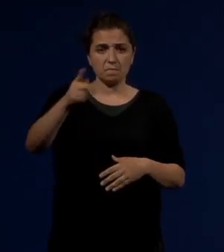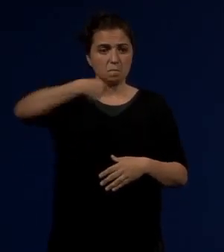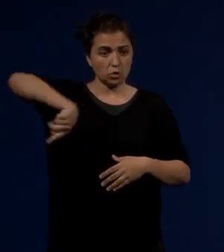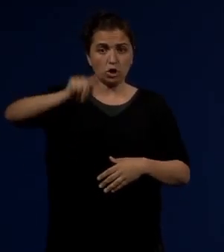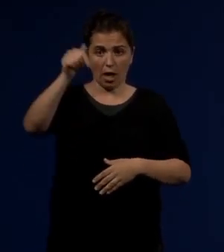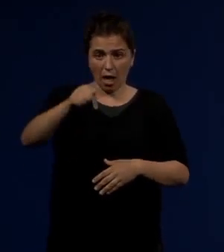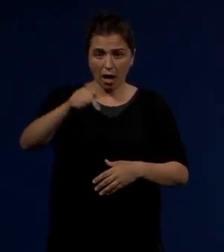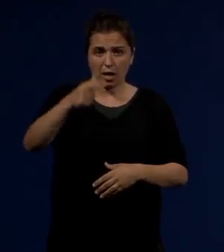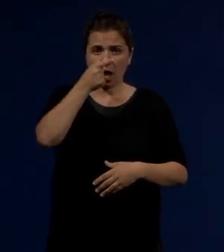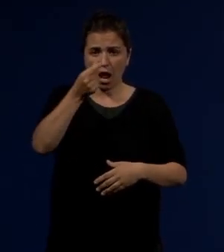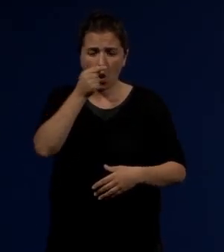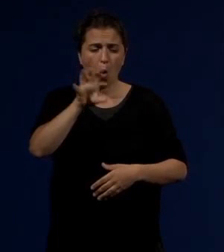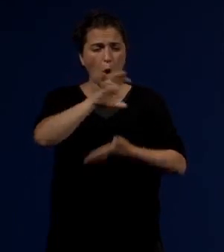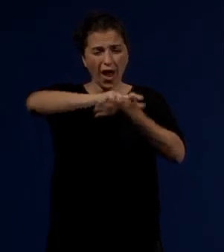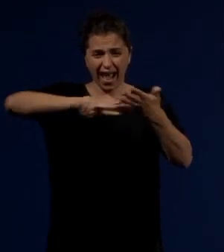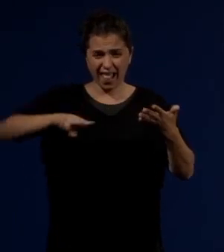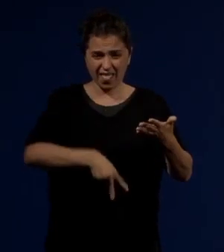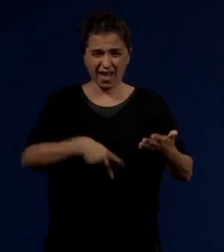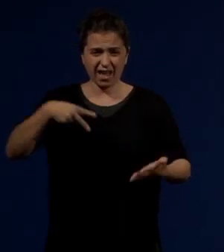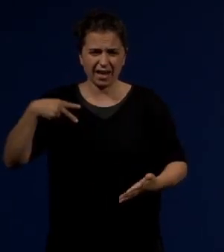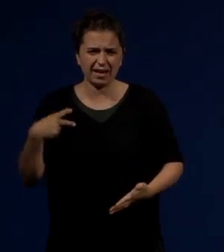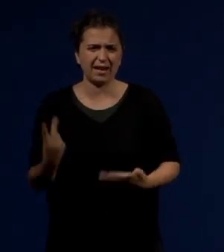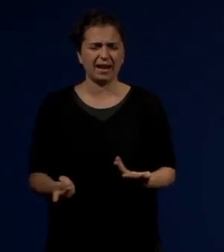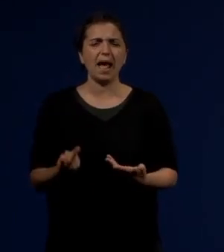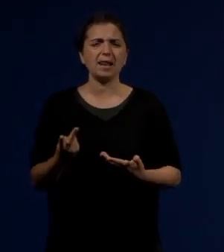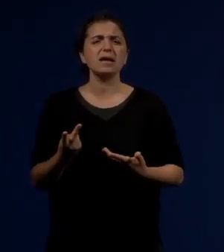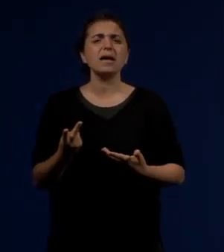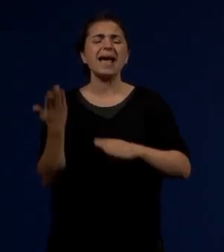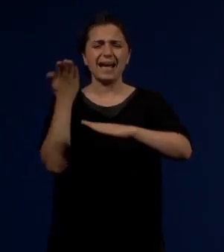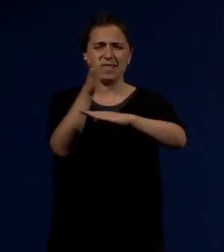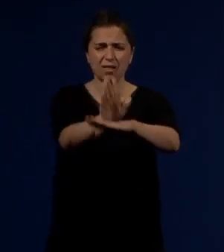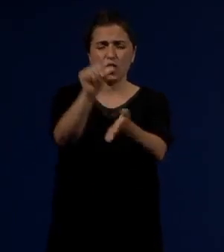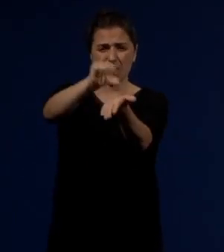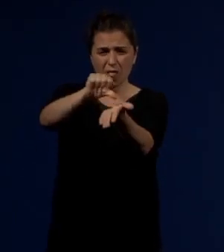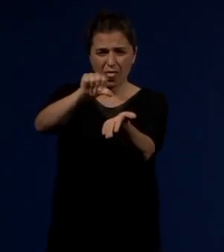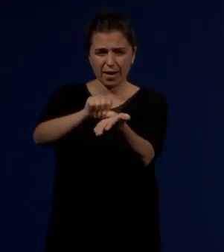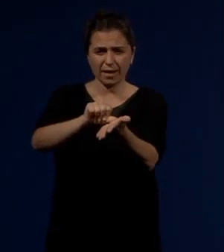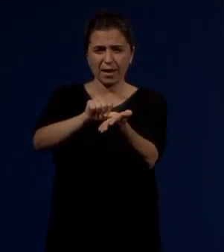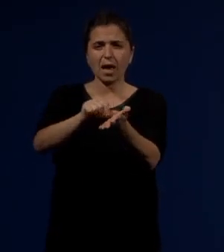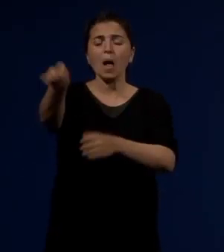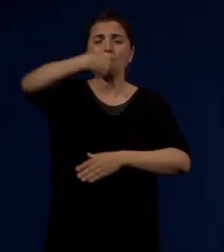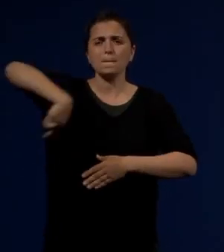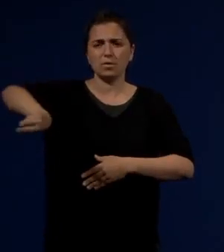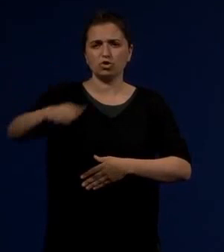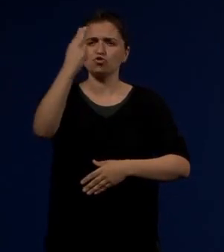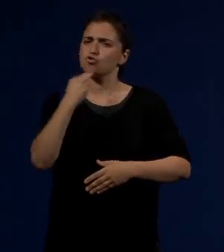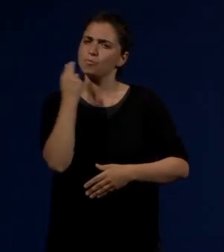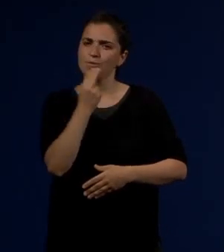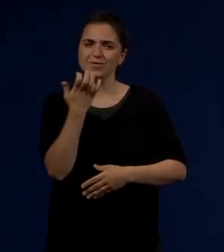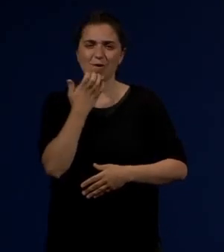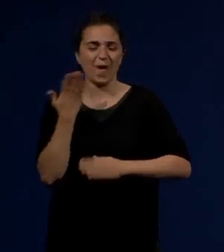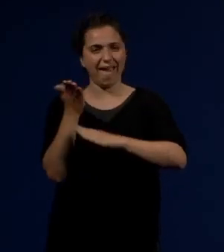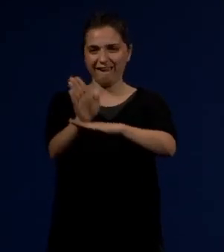a Mariña e en todo o país, candidaturas de carácter municipal, candidaturas ciudadanistas, fostes un exemplo de compromiso, de que non